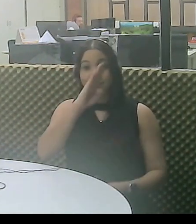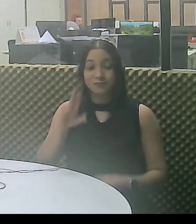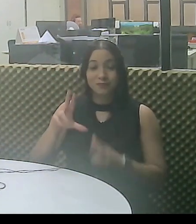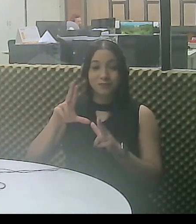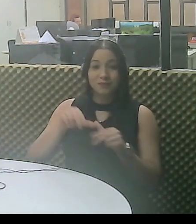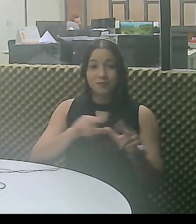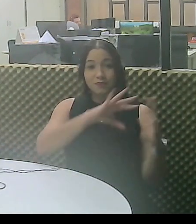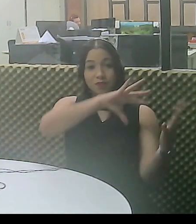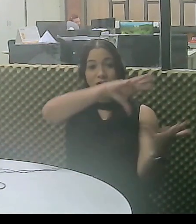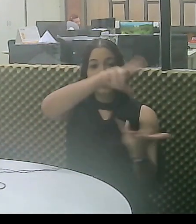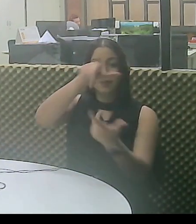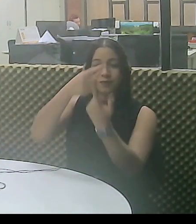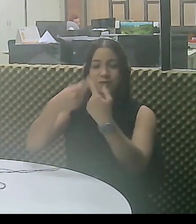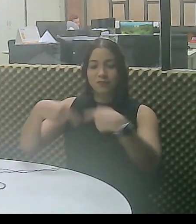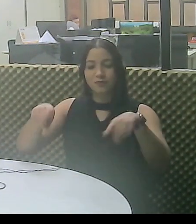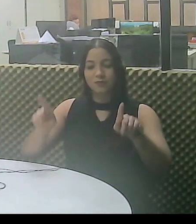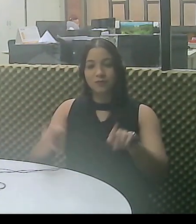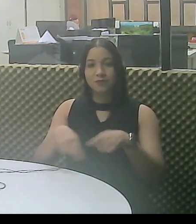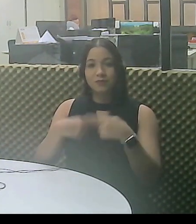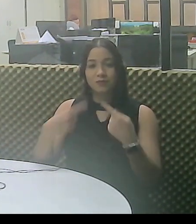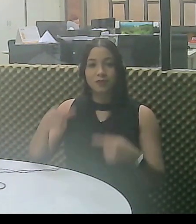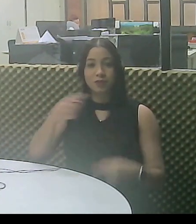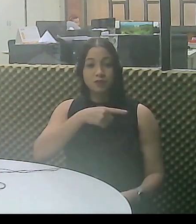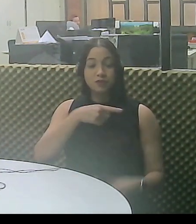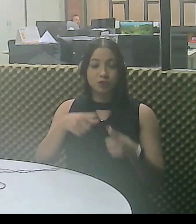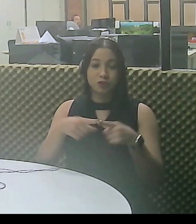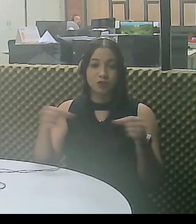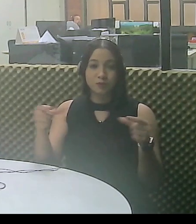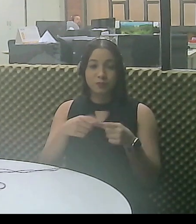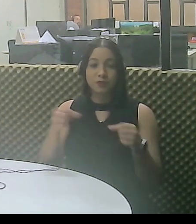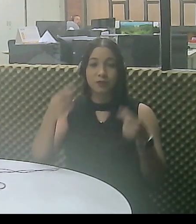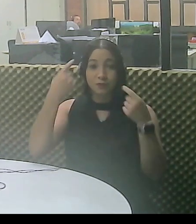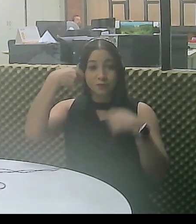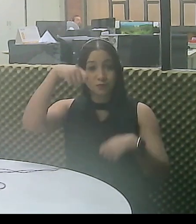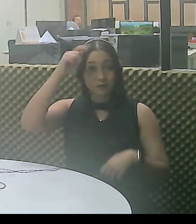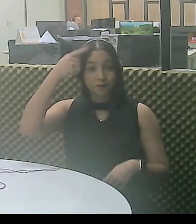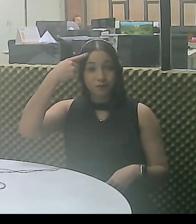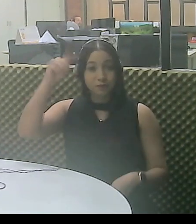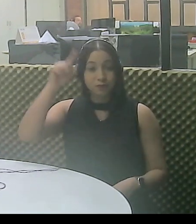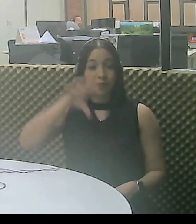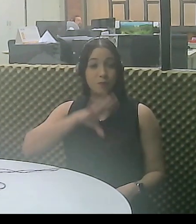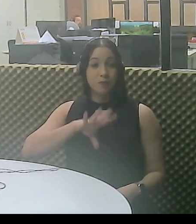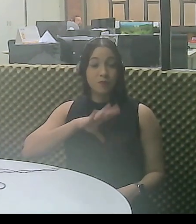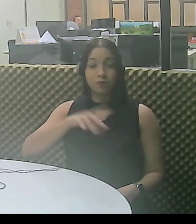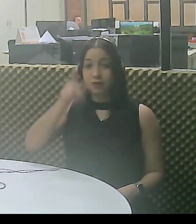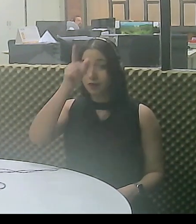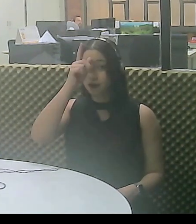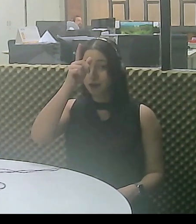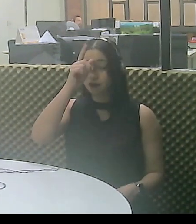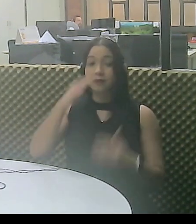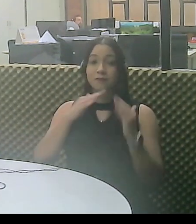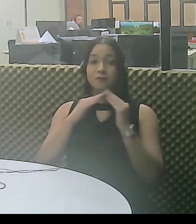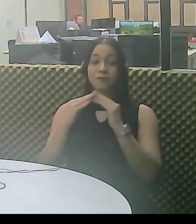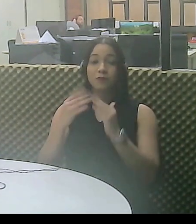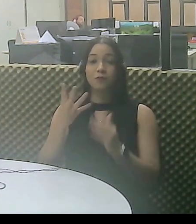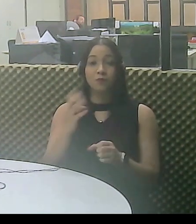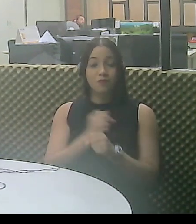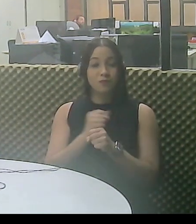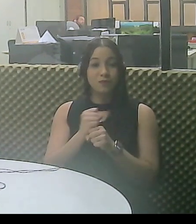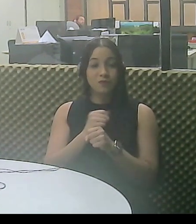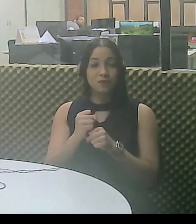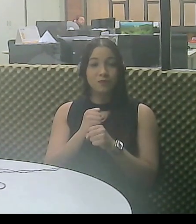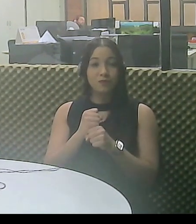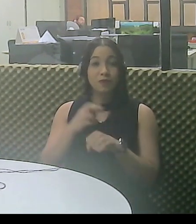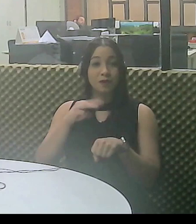viajou pelo mundo com sua música passando por Japão Espanha Portugal e Alemanha onde morou por quatro anos